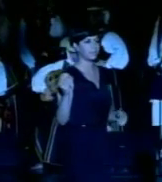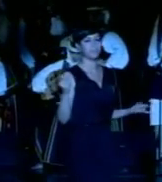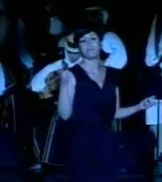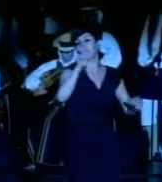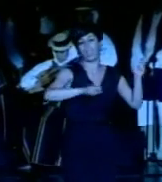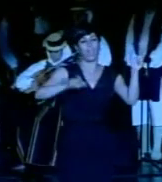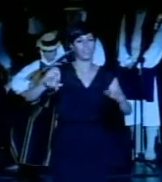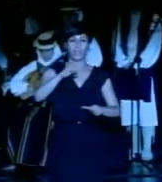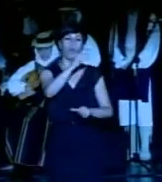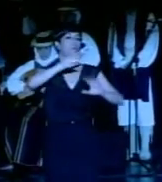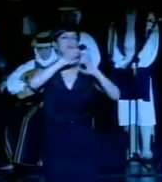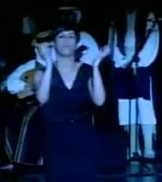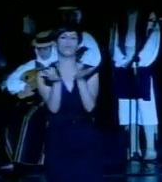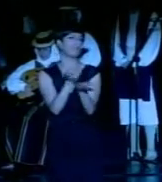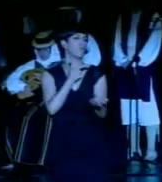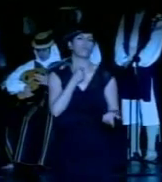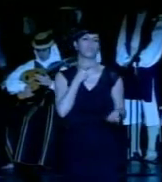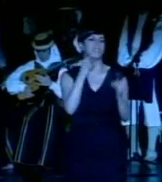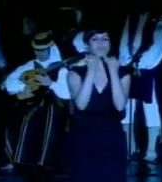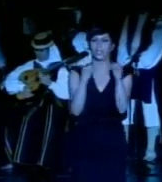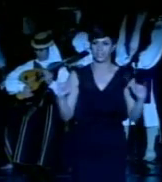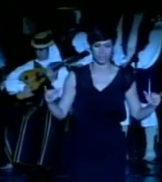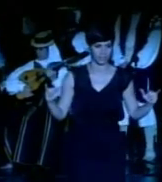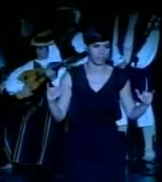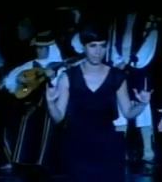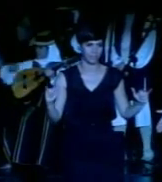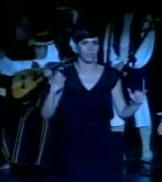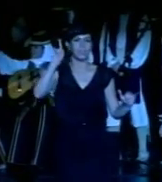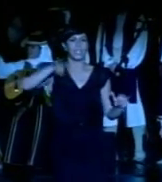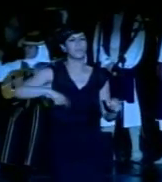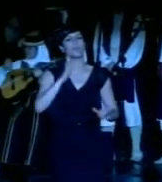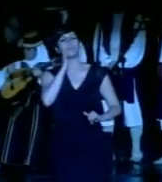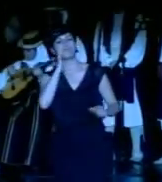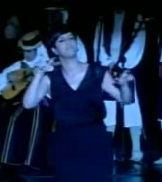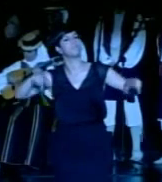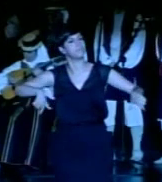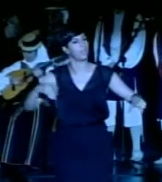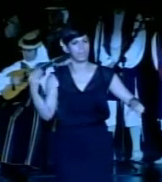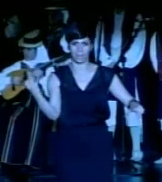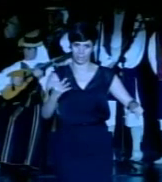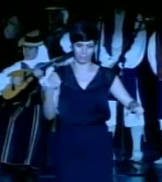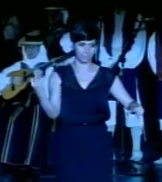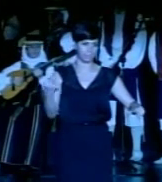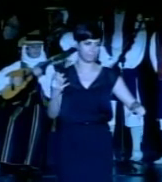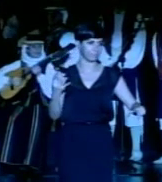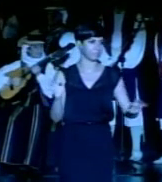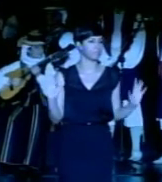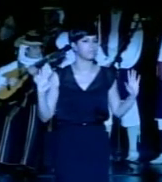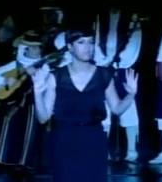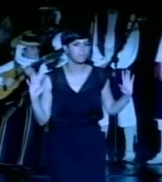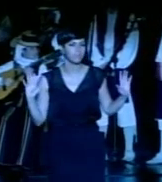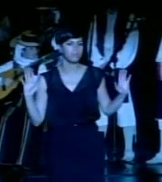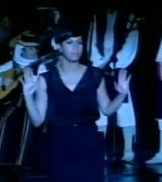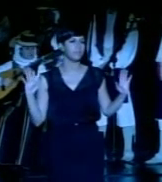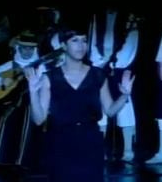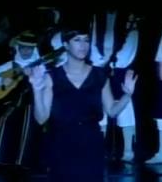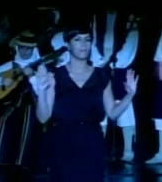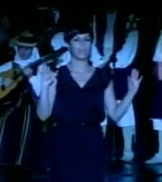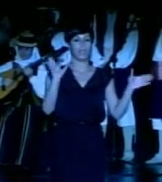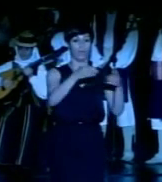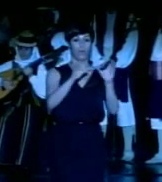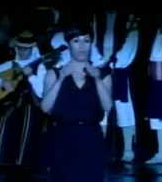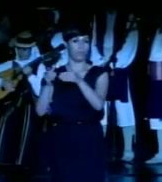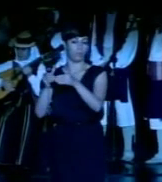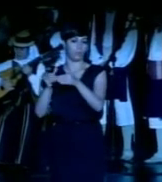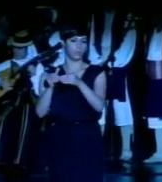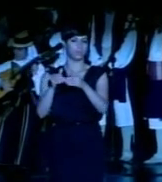joven de todo el mundo lo que ama es la fiesta, también tienen que estar bien dormidos. No en vano las compañías, sobre todo las que